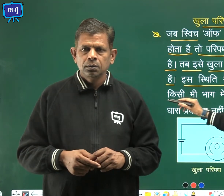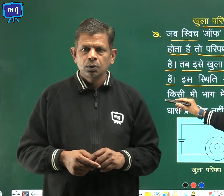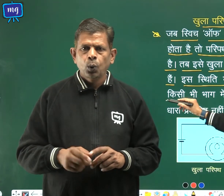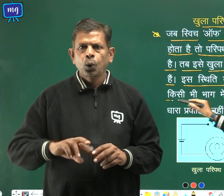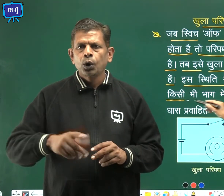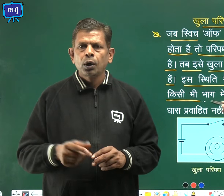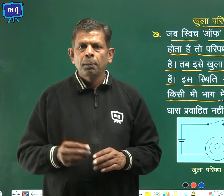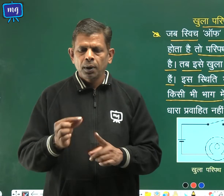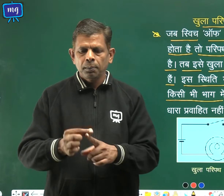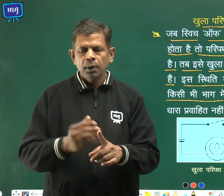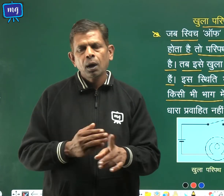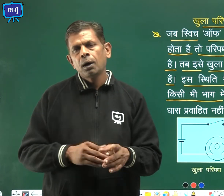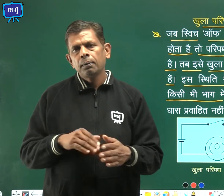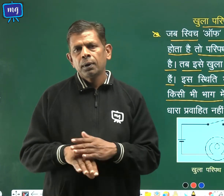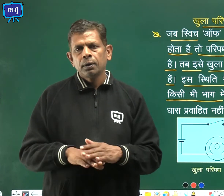किसी भी भाग में